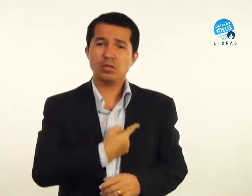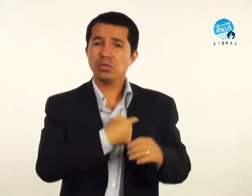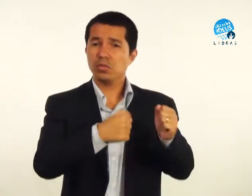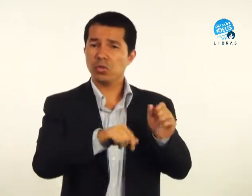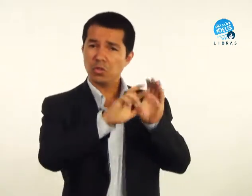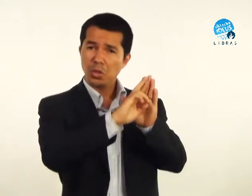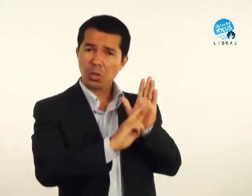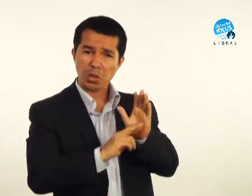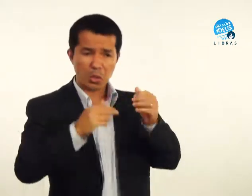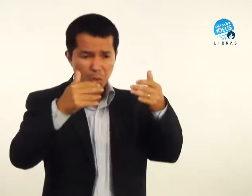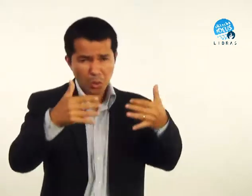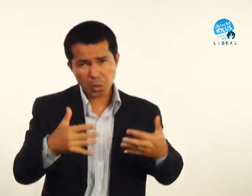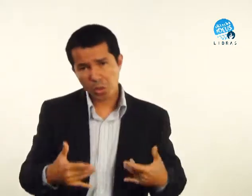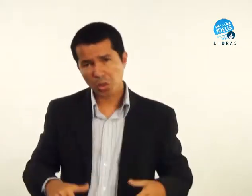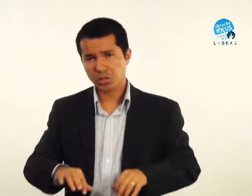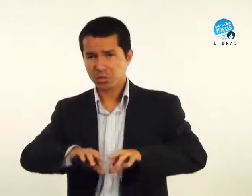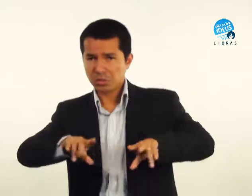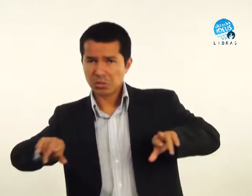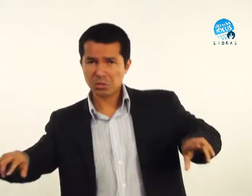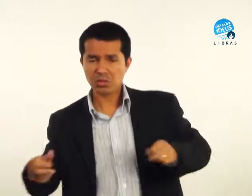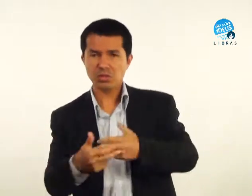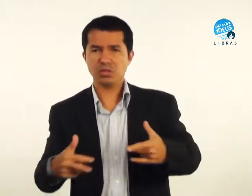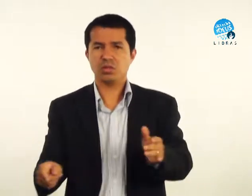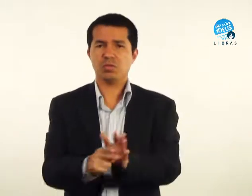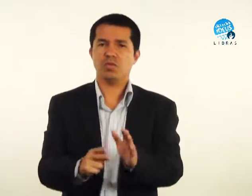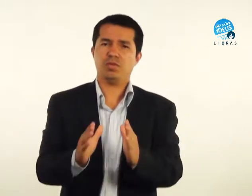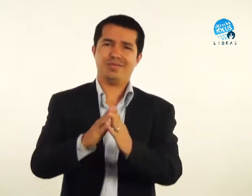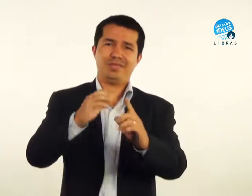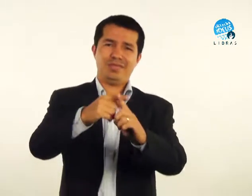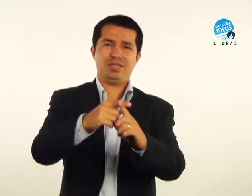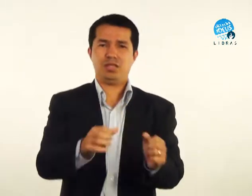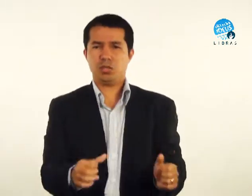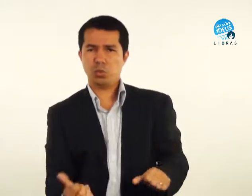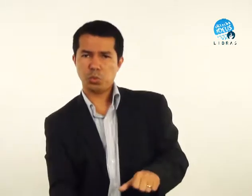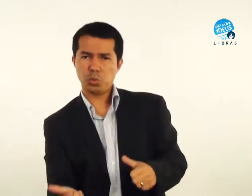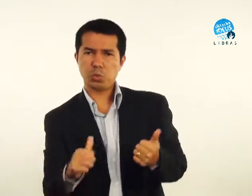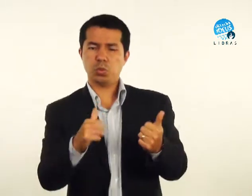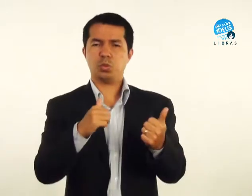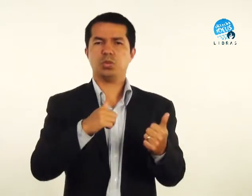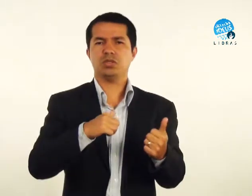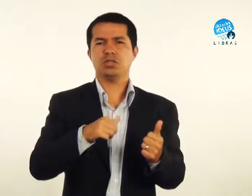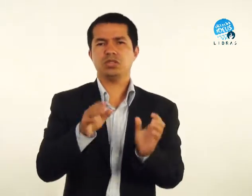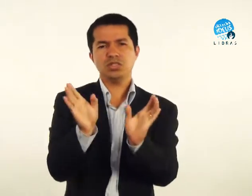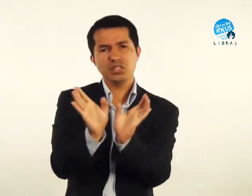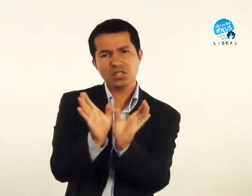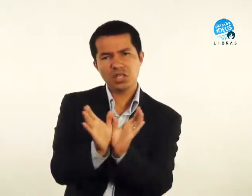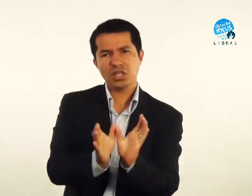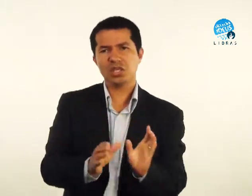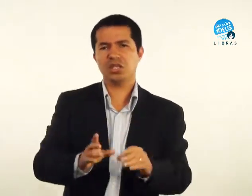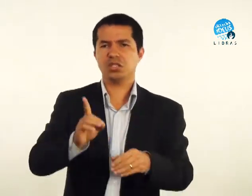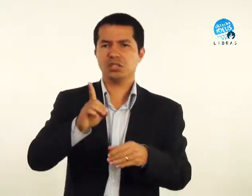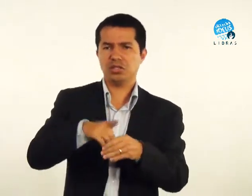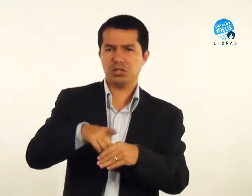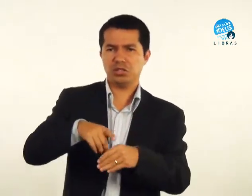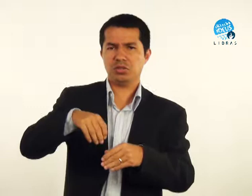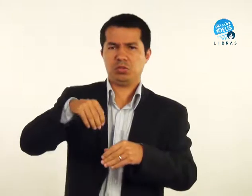nós podemos fazer as liturgias da igreja. O que é a liturgia da igreja? O batismo, a ceia, a comunhão,